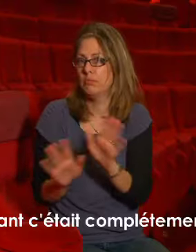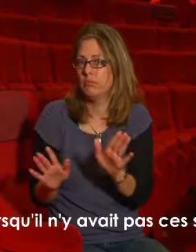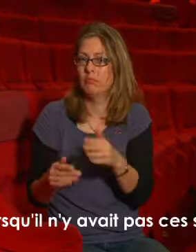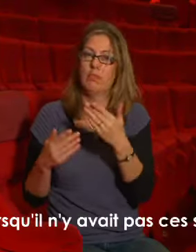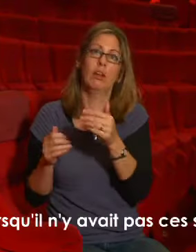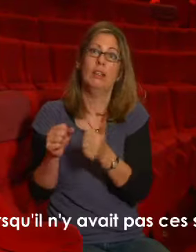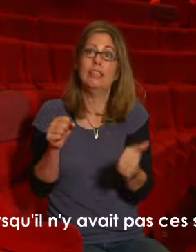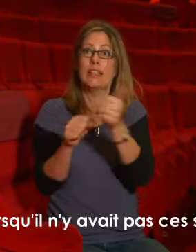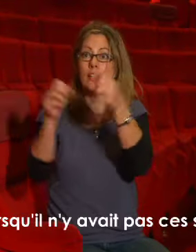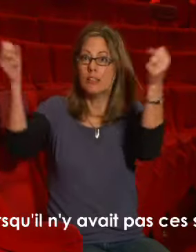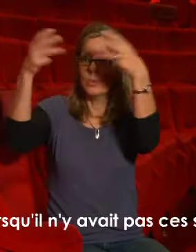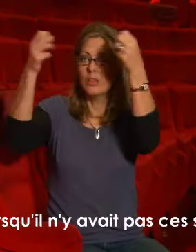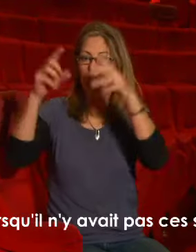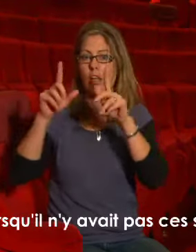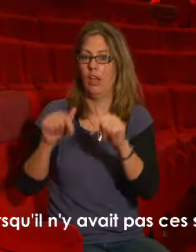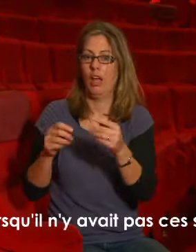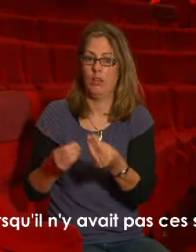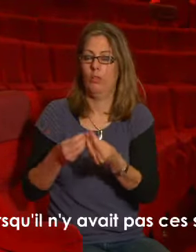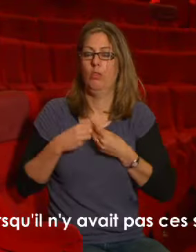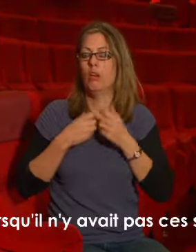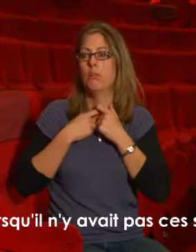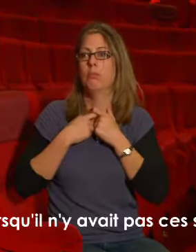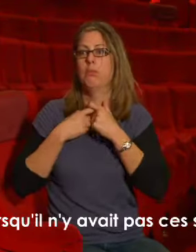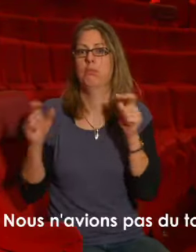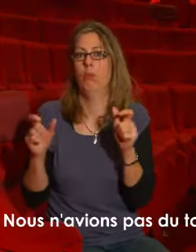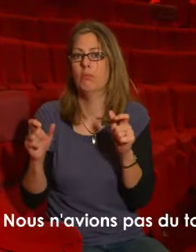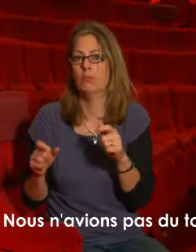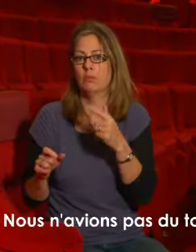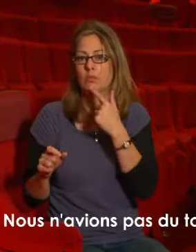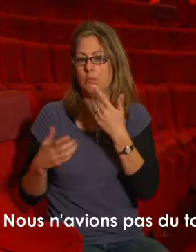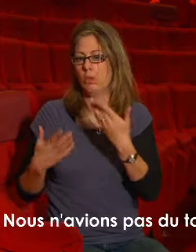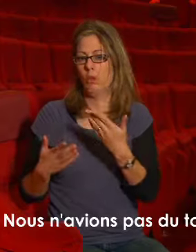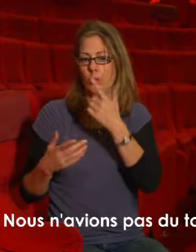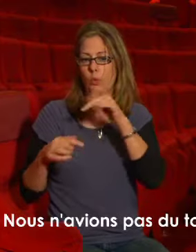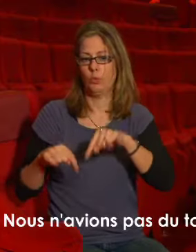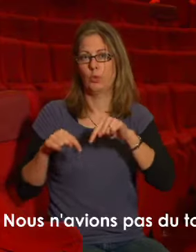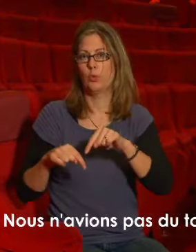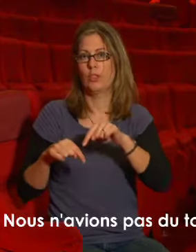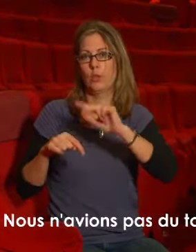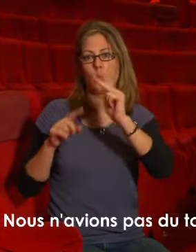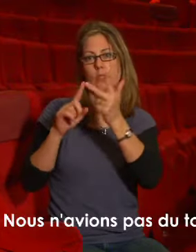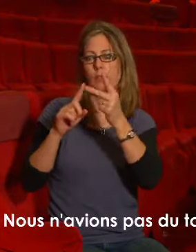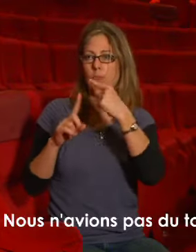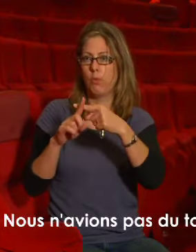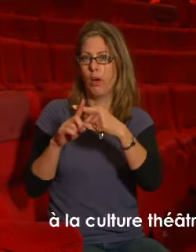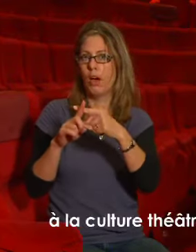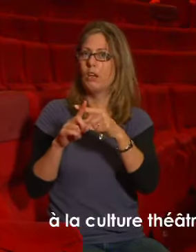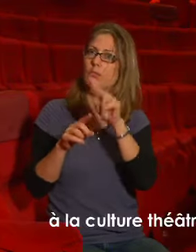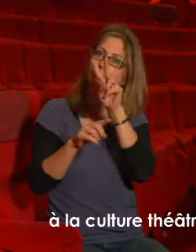impossible lorsqu'il n'y avait pas ces sous-titrages. Nous n'avions pas du tout d'accès à la